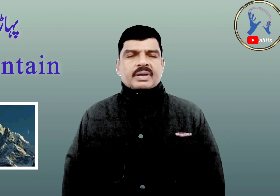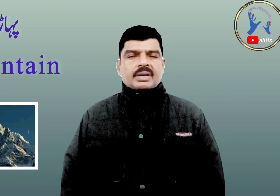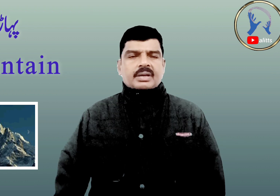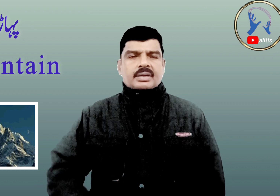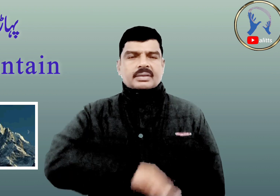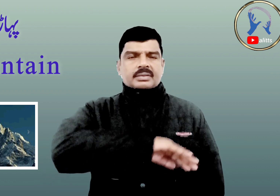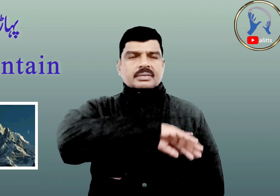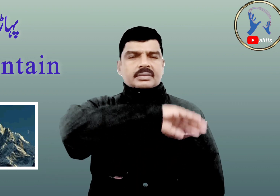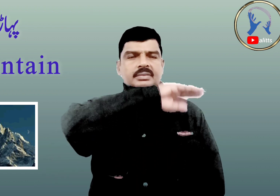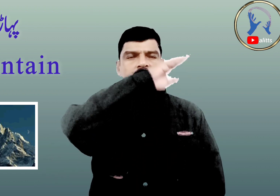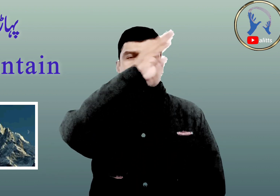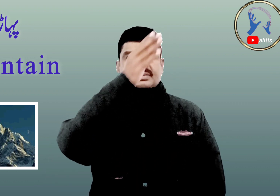पहाड़।